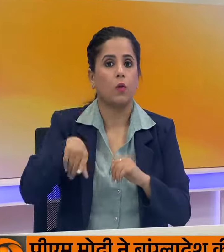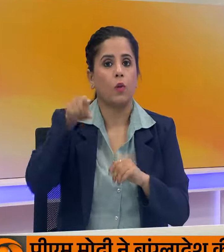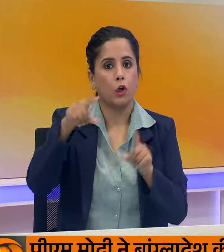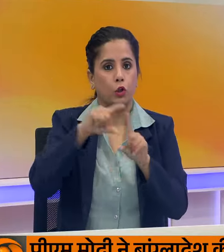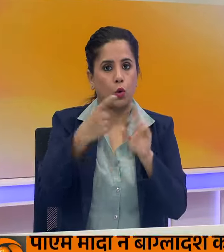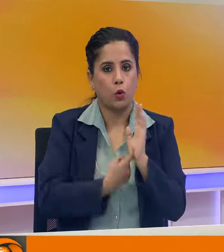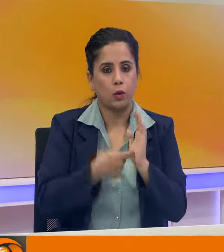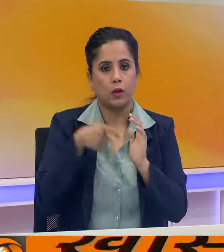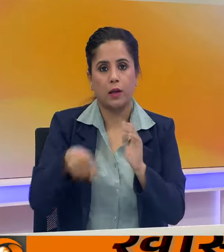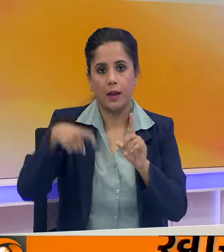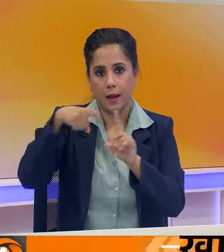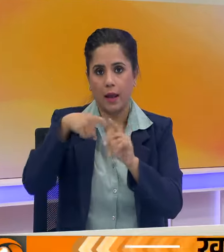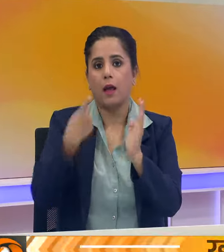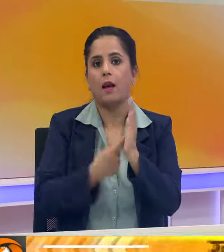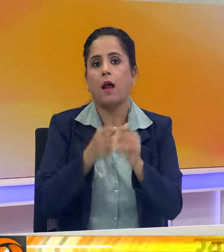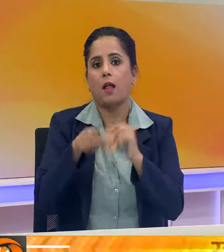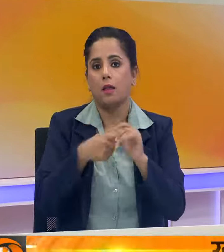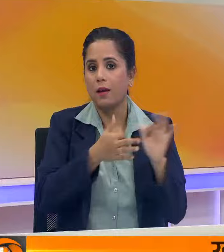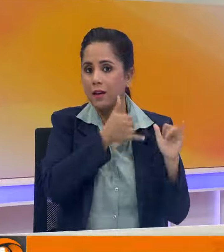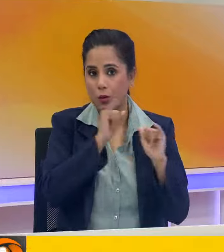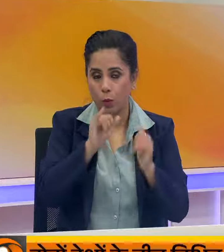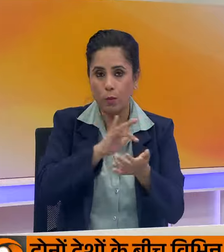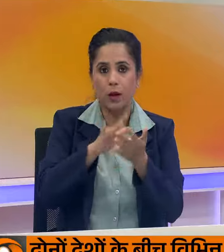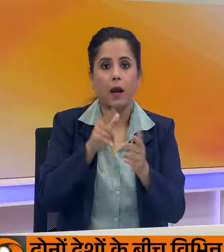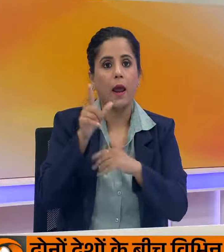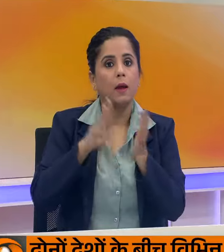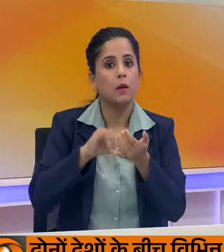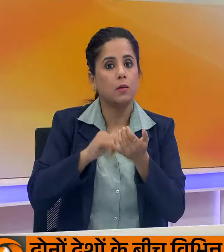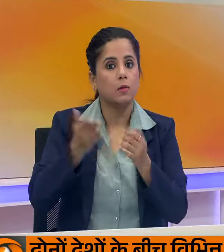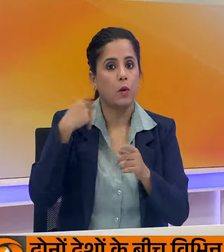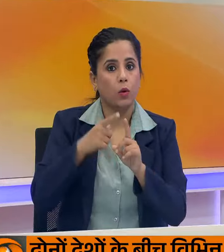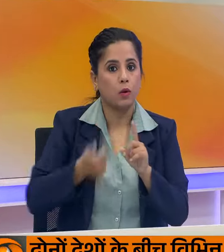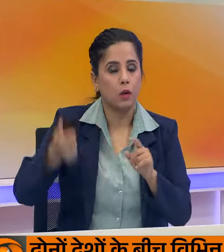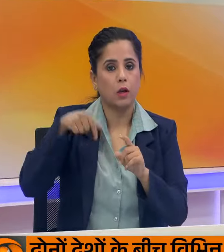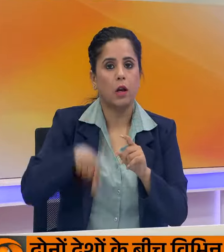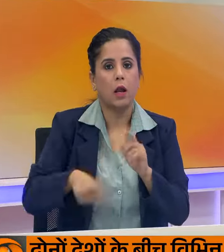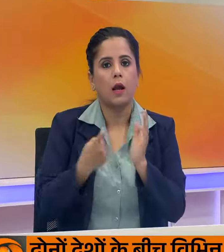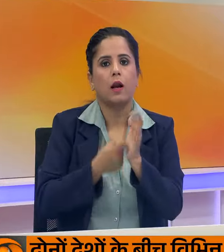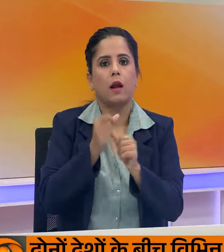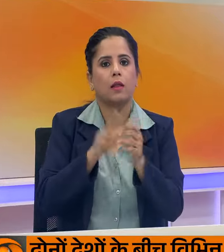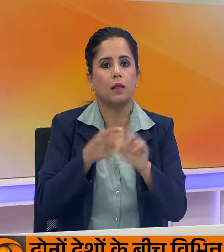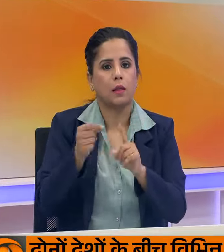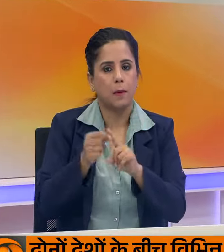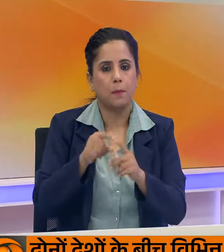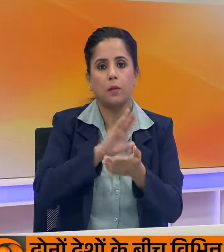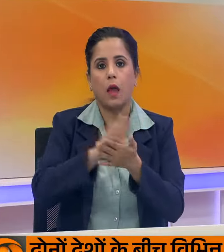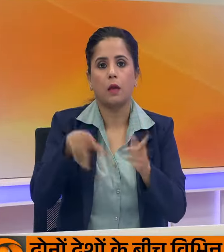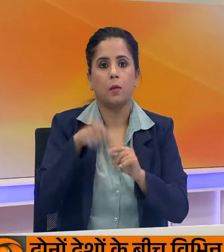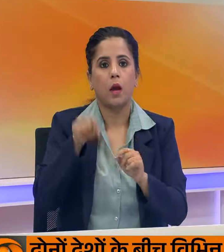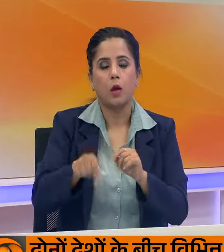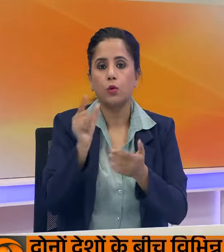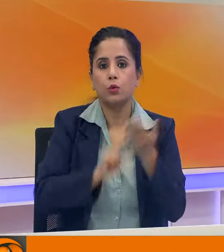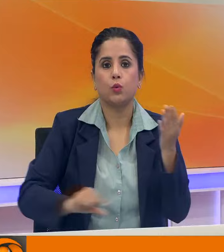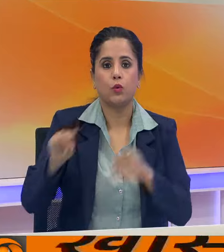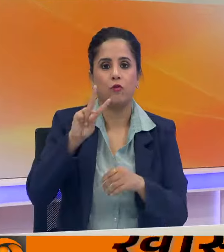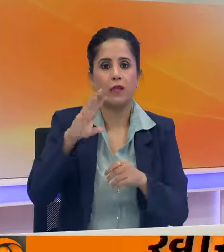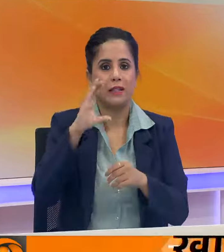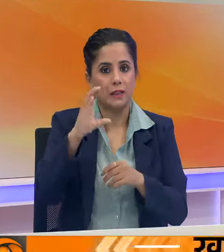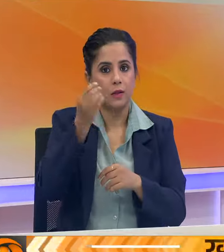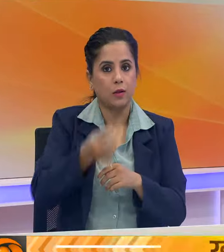डॉक्टर के राधाकृष्णन एम्स के पूर्व निदेशक डॉक्टर रणदीप गुलेरिया हैदराबाद विश्वविद्यालय के वीसी